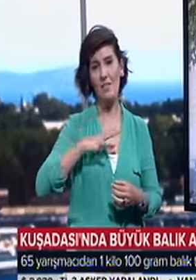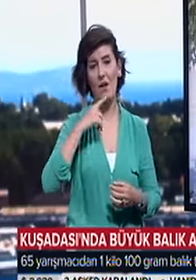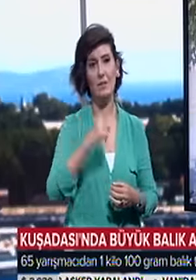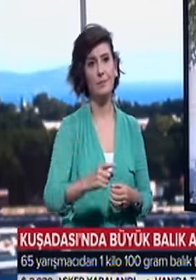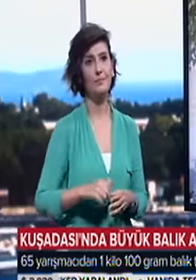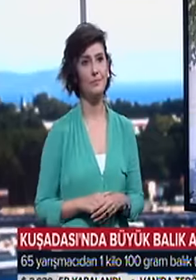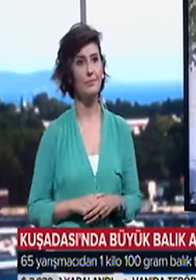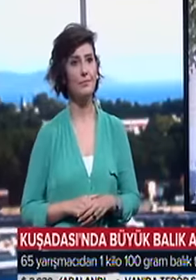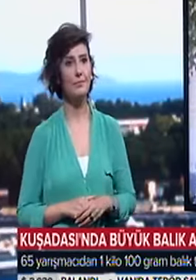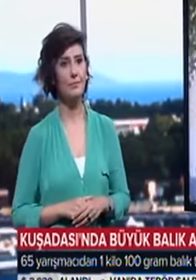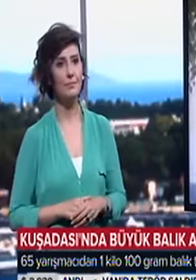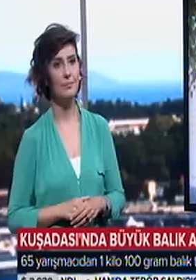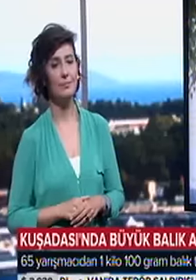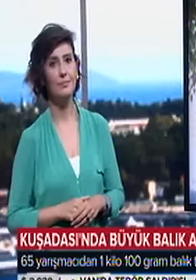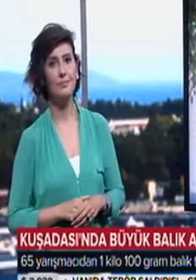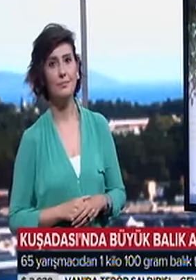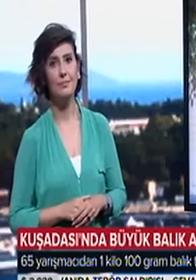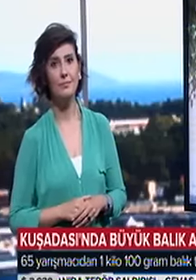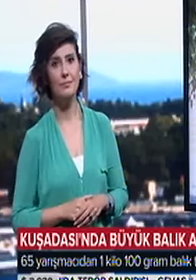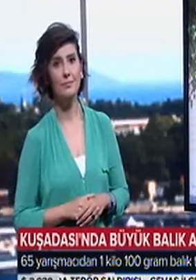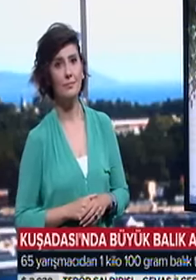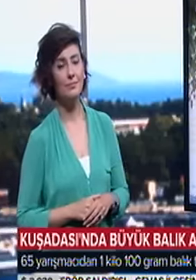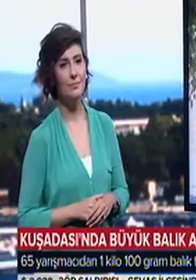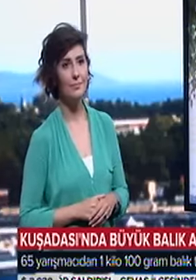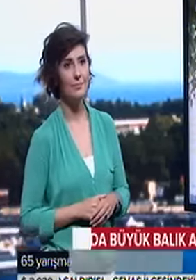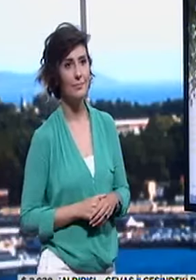gitti. Teslim ediyor.